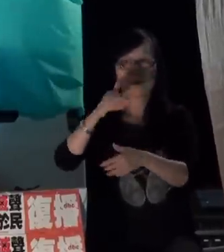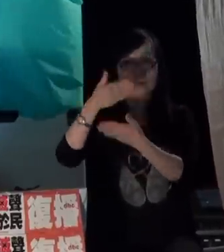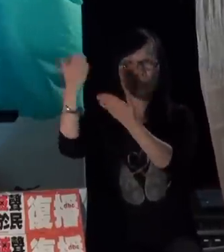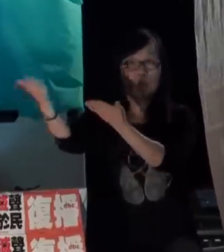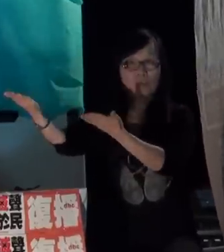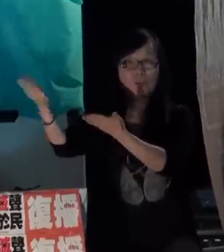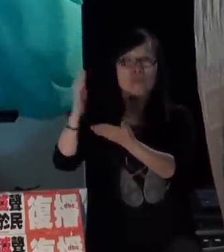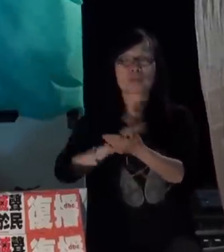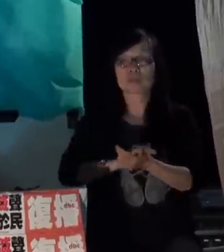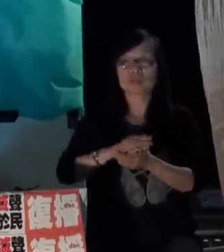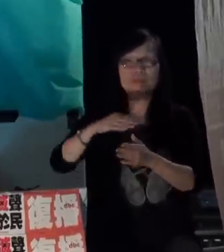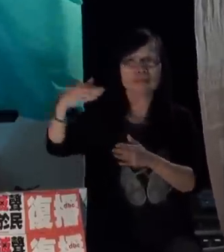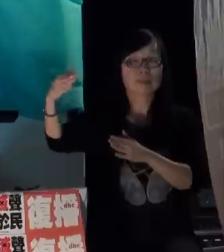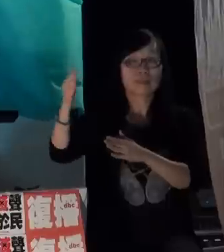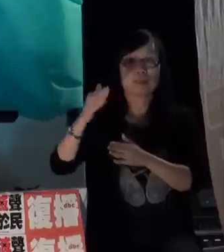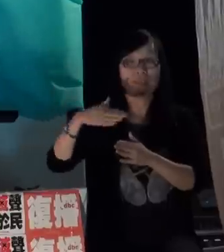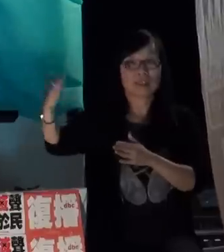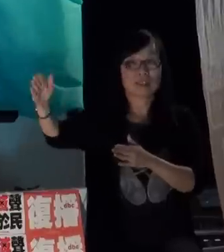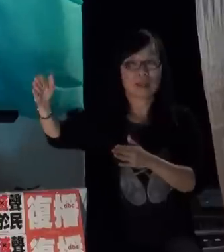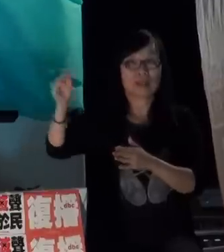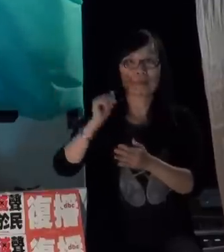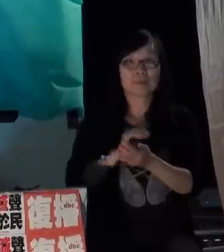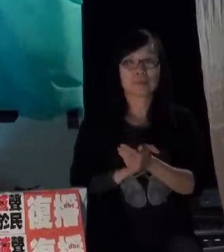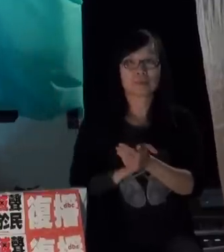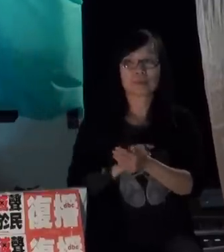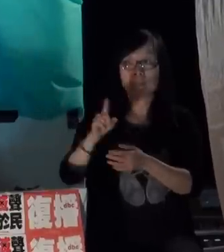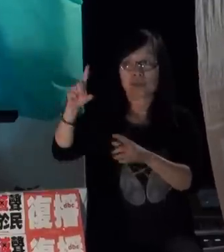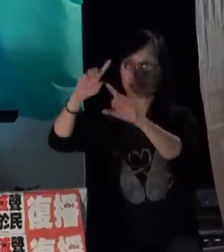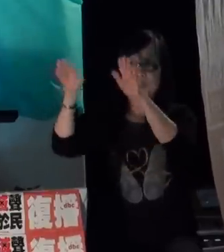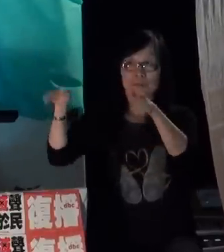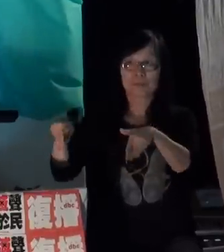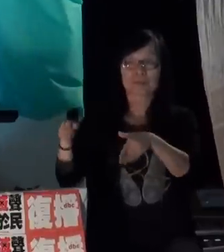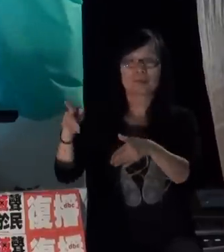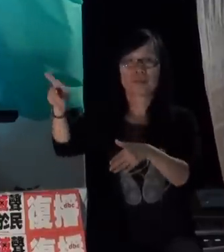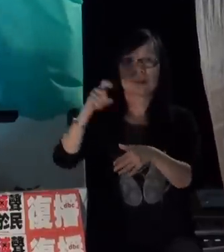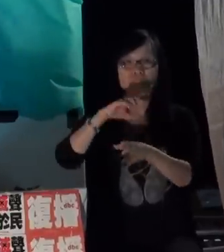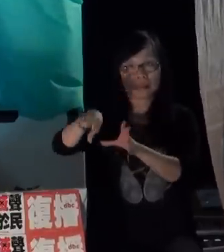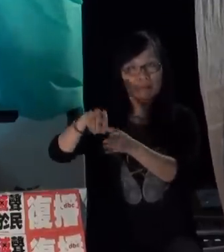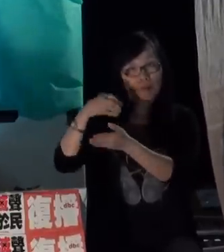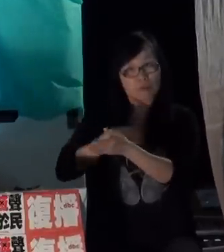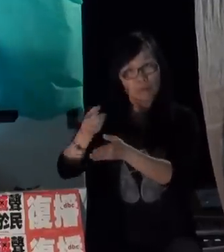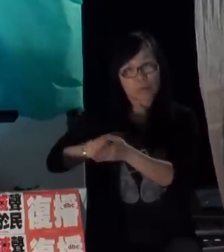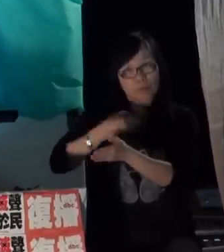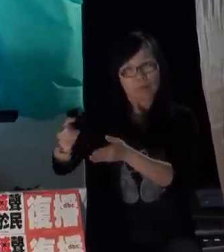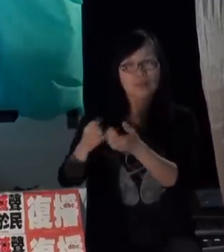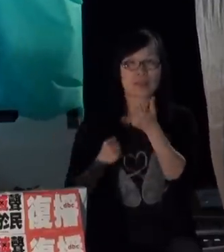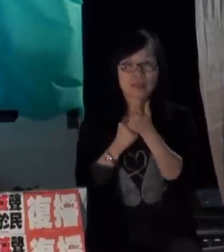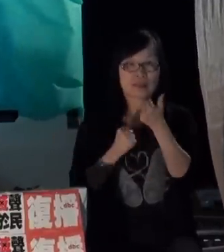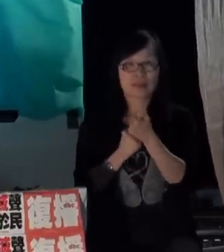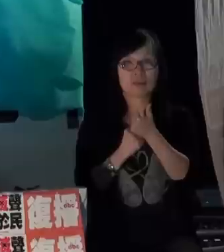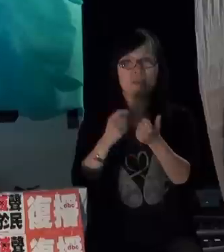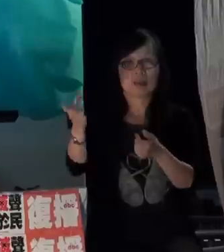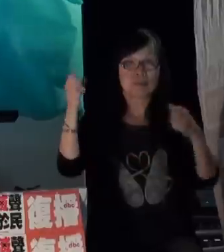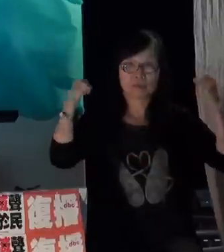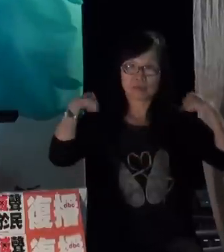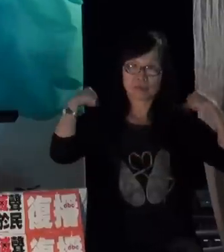可以過去我哋場外右手邊，即係我右手邊，你哋左手邊啱攤喺嗰度有籌款箱，咁就盡量多謝大家支持，希望我哋呢個運